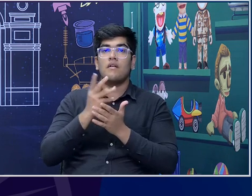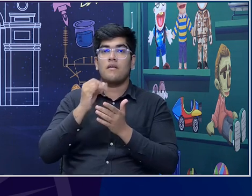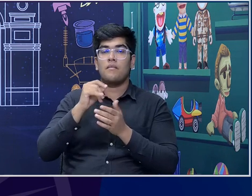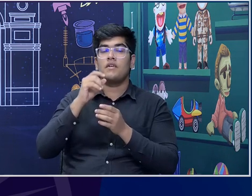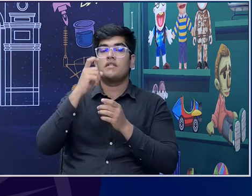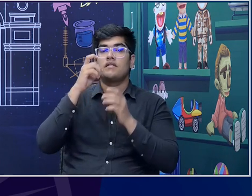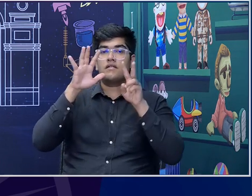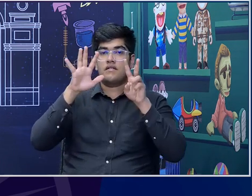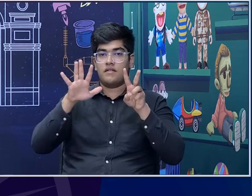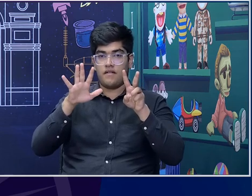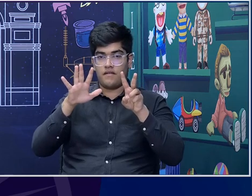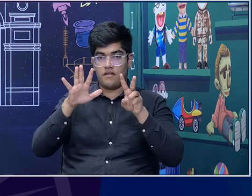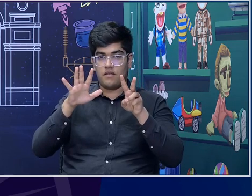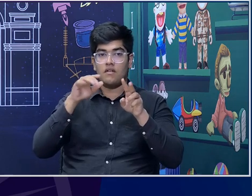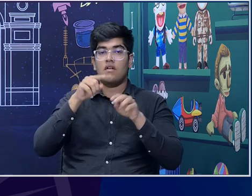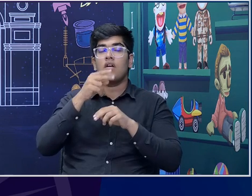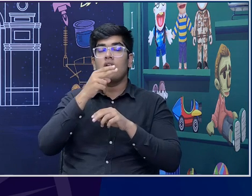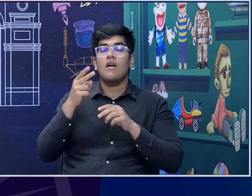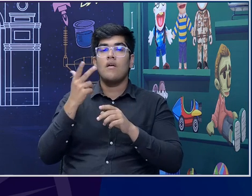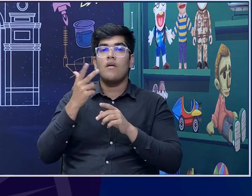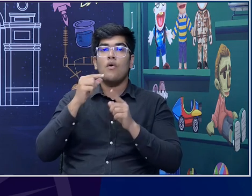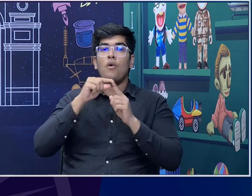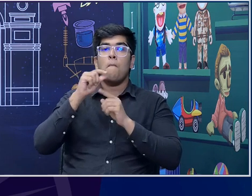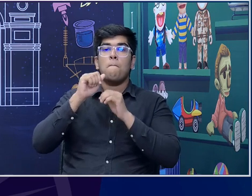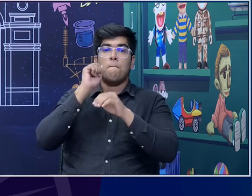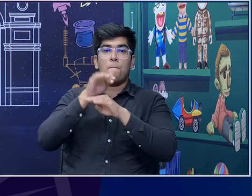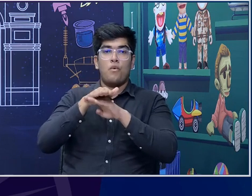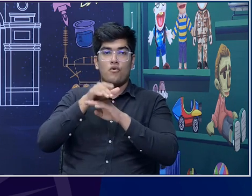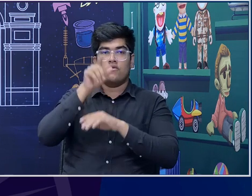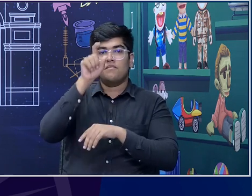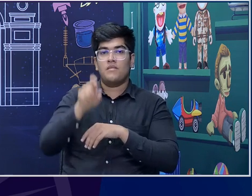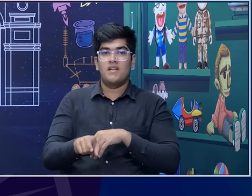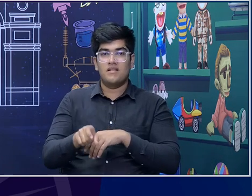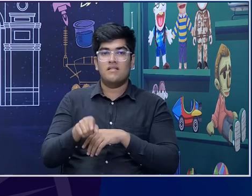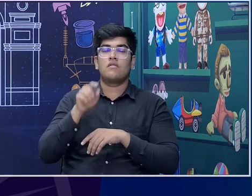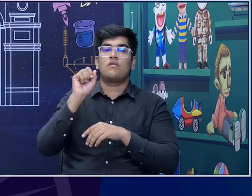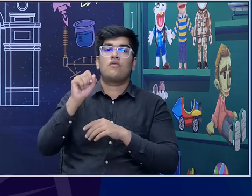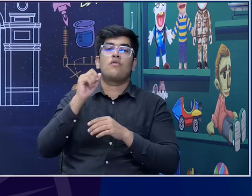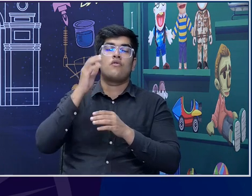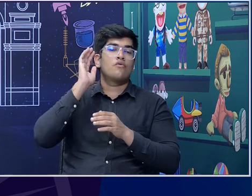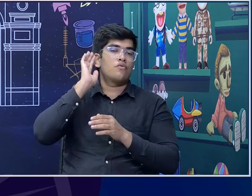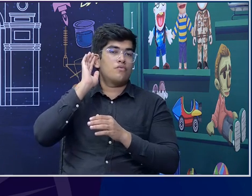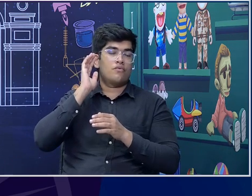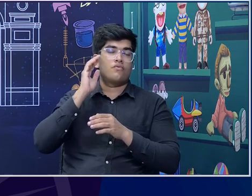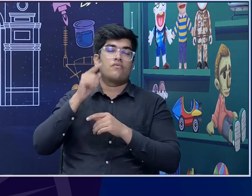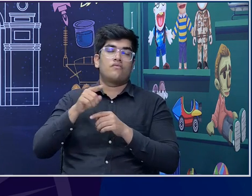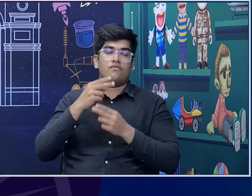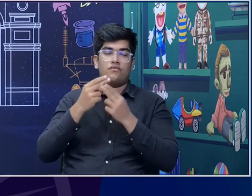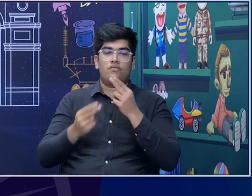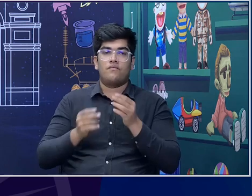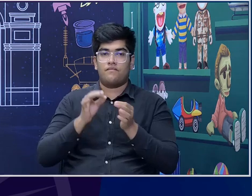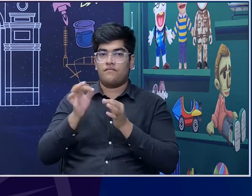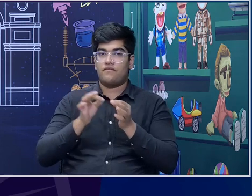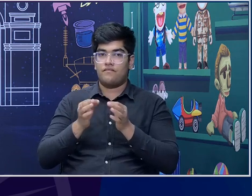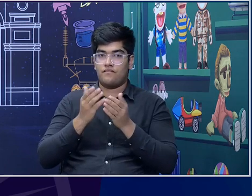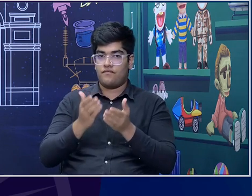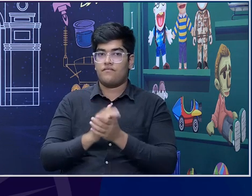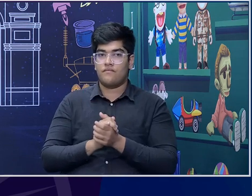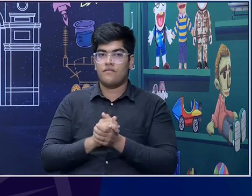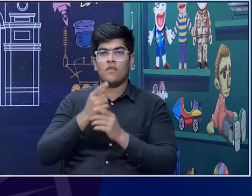साथ डाकिये की कहानी तो बच्चों क्या आप डाकिये से परिचित हैं क्या आपको पता है कि